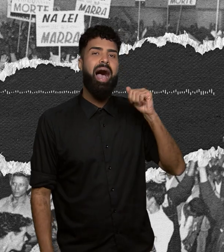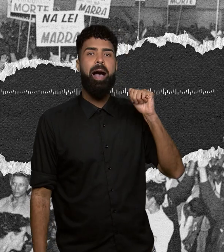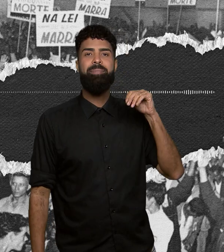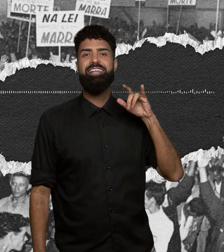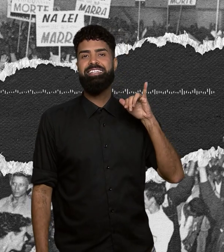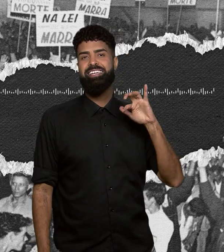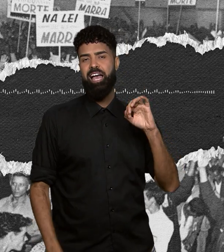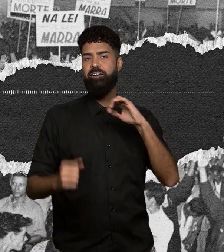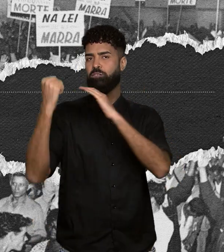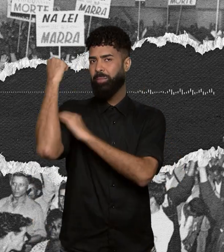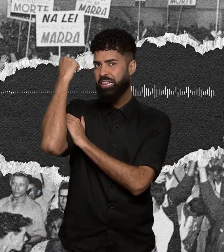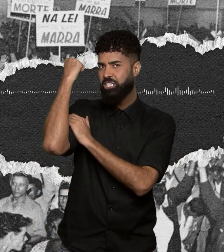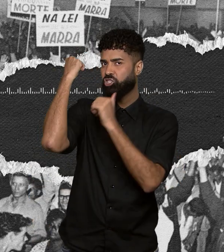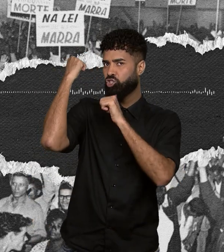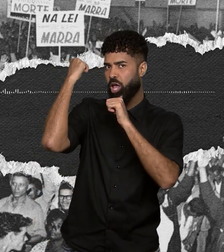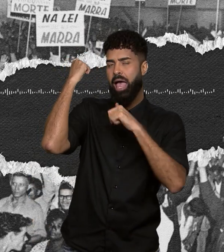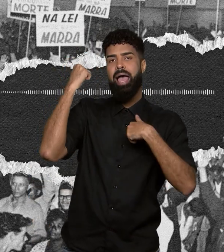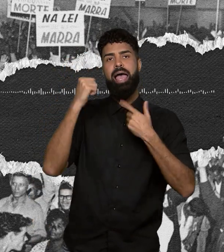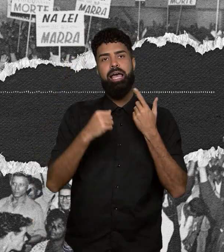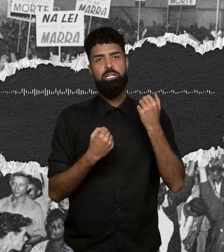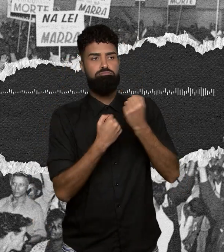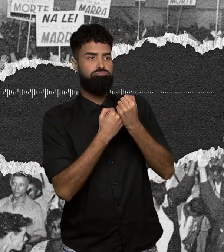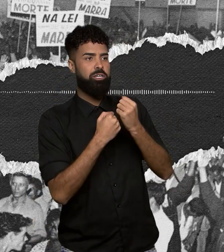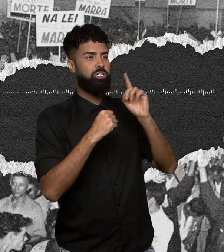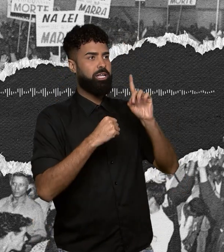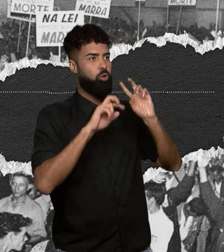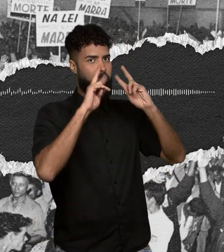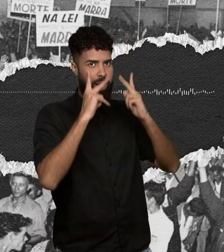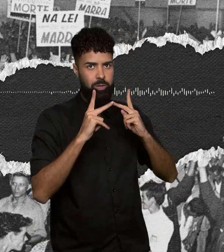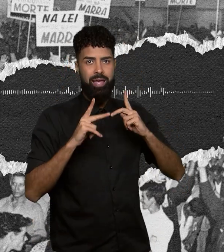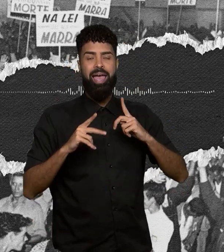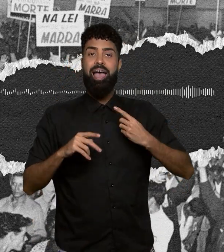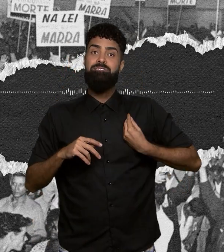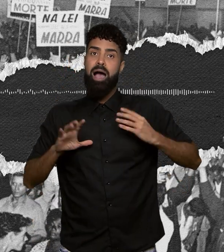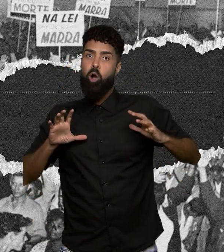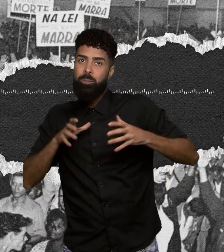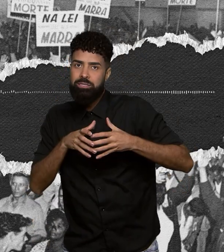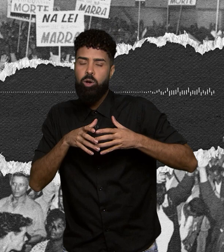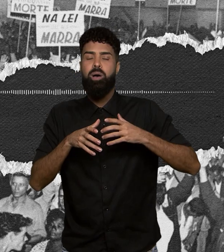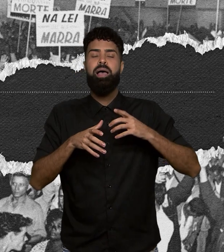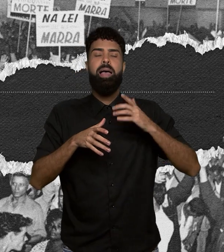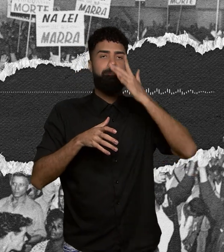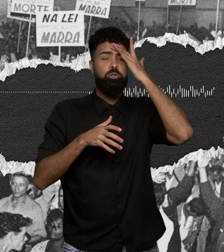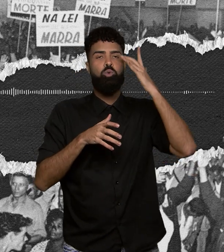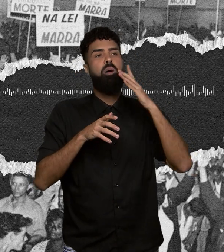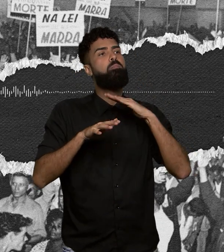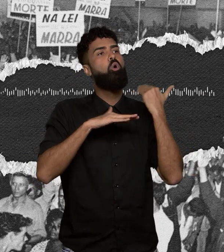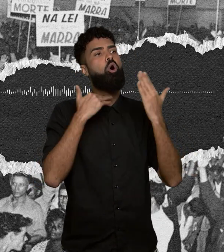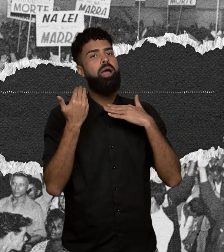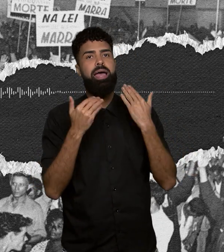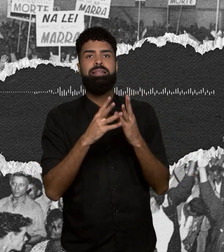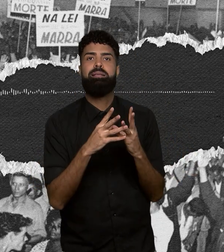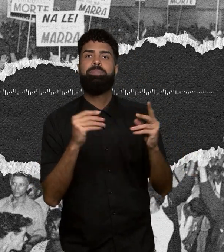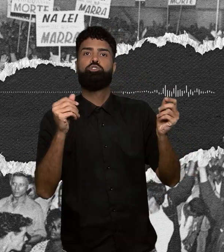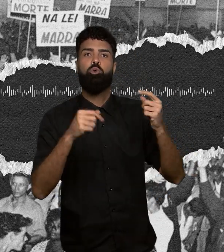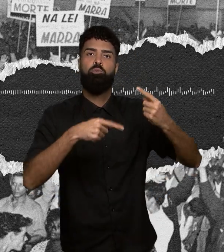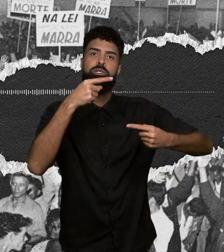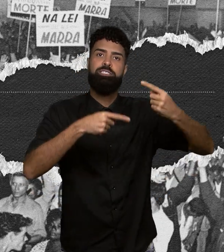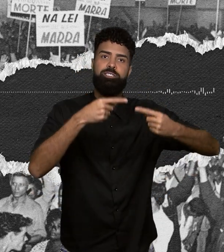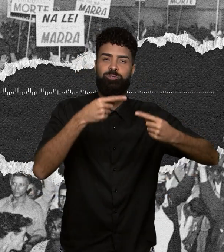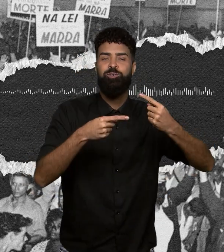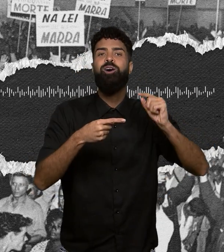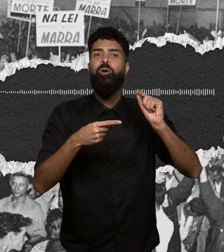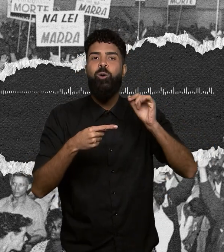militante dos Direitos Humanos integrante da comissão de familiares mortos e desaparecidos políticos e pesquisadora do papel de